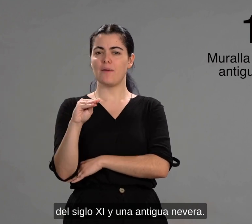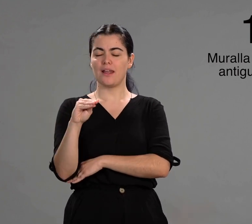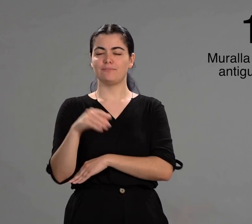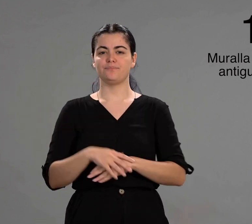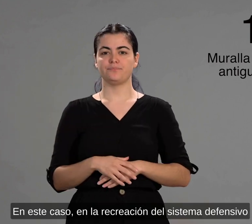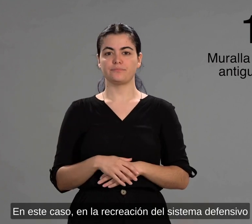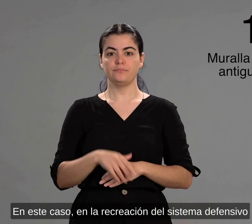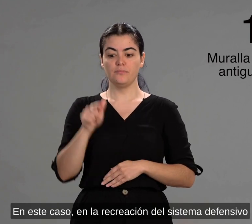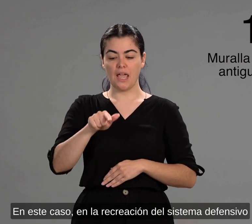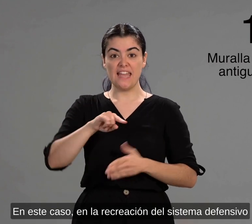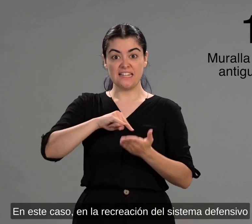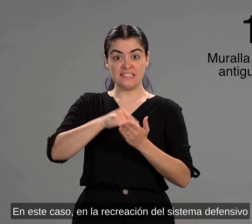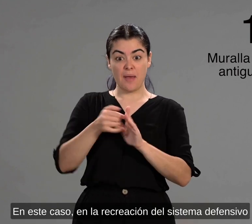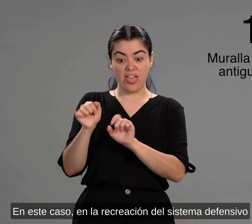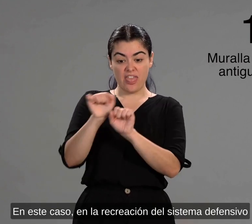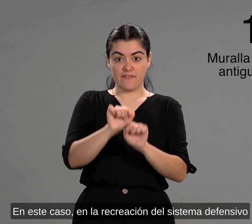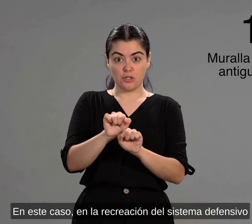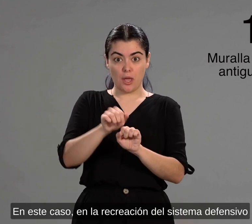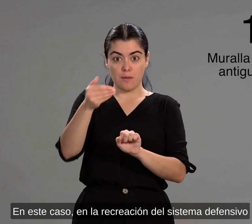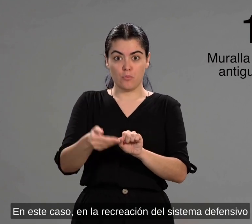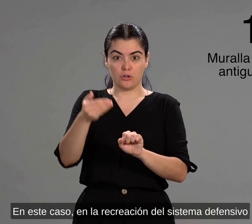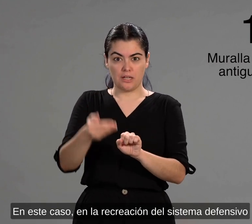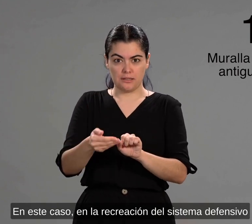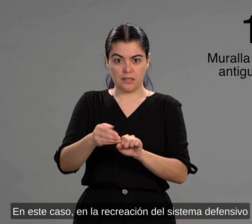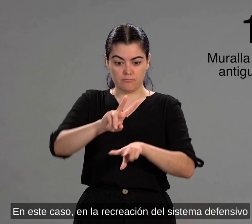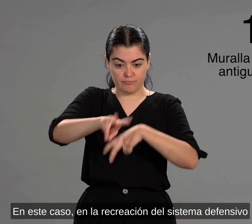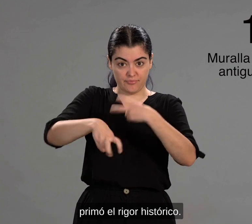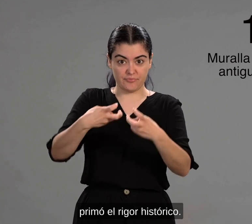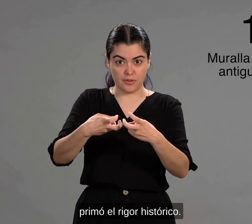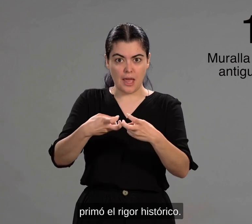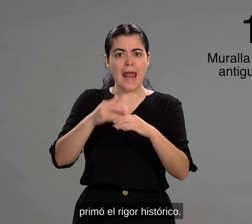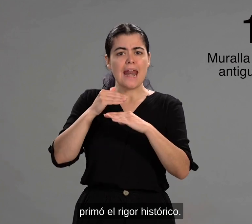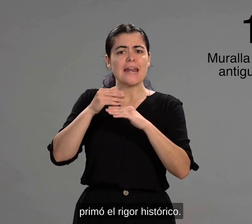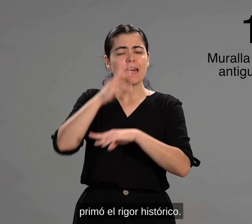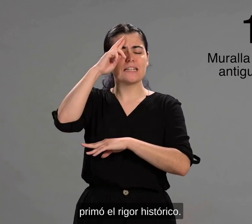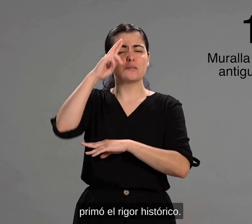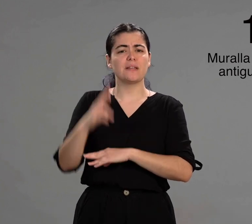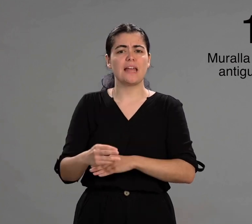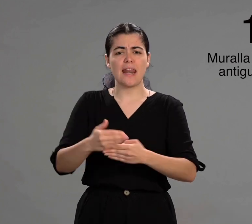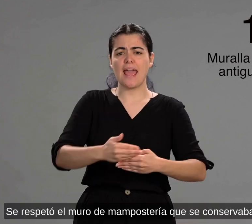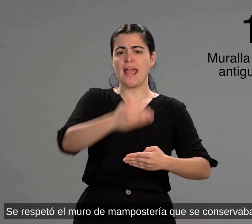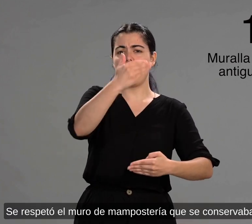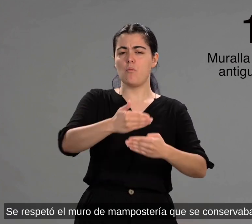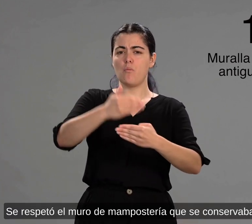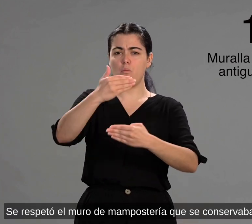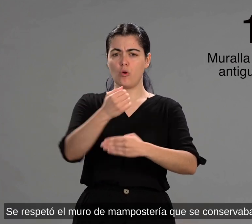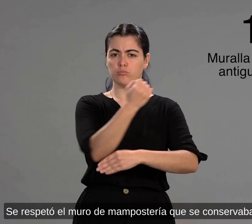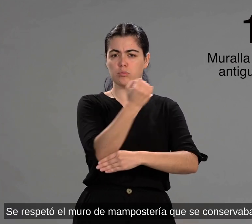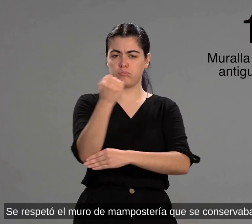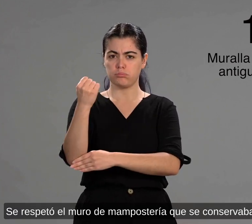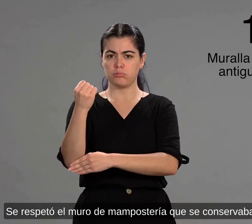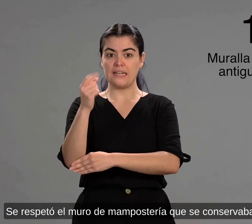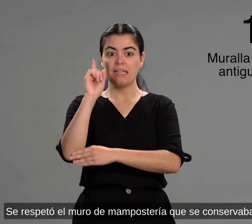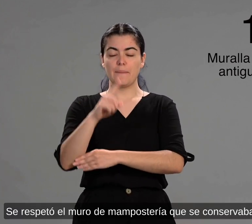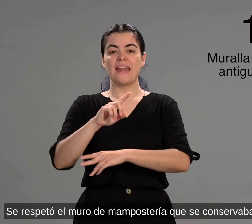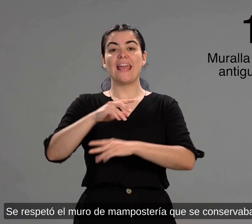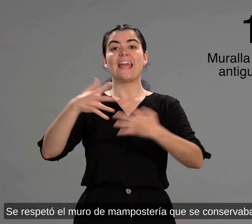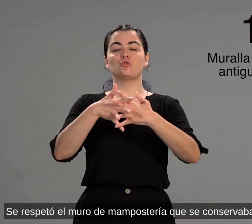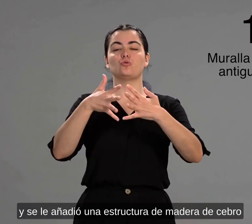En este caso, en la recreación del sistema defensivo primó el rigor histórico. Se respetó el muro de mampostería que se conservaba y se le